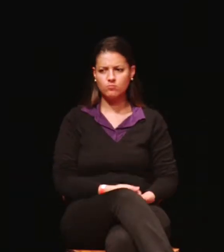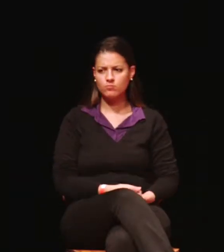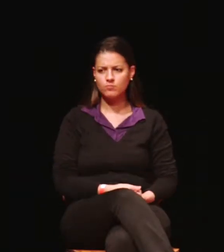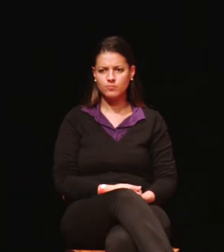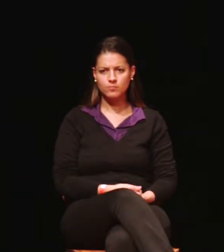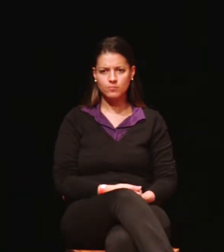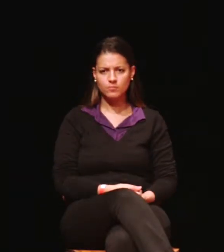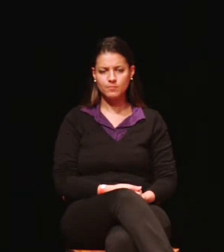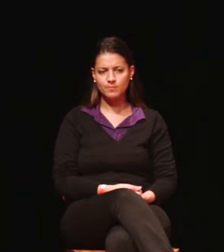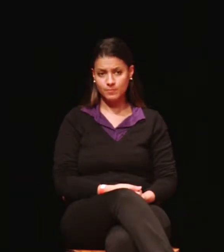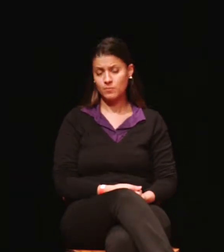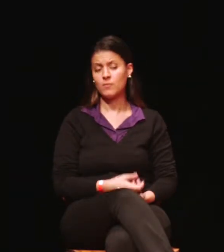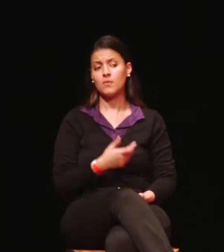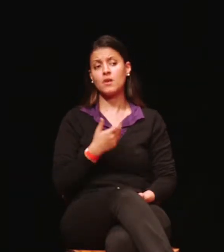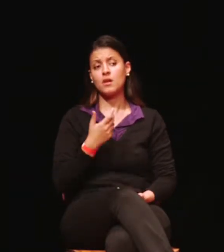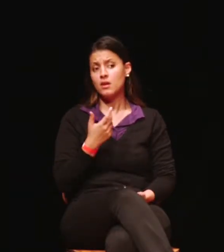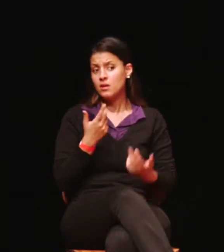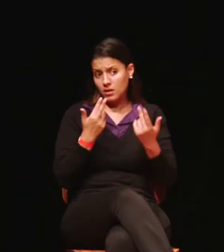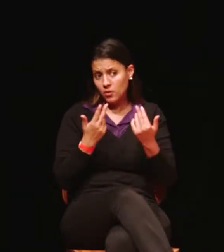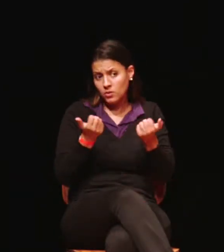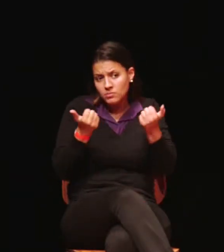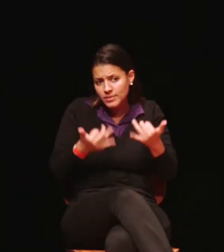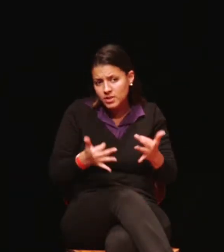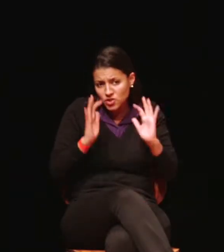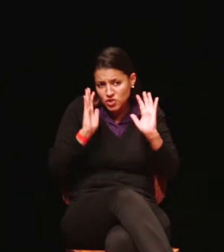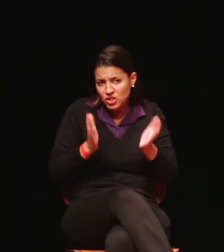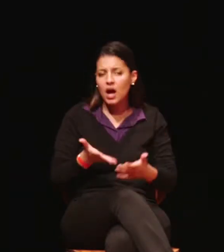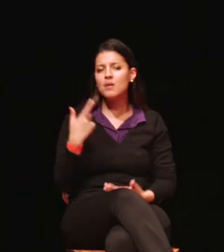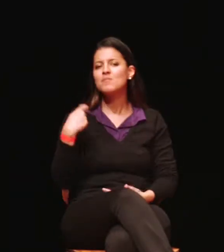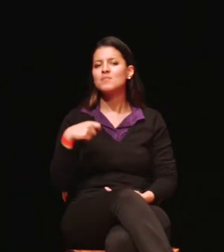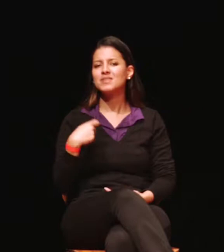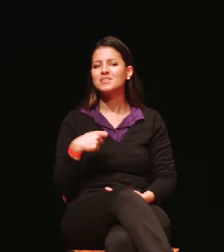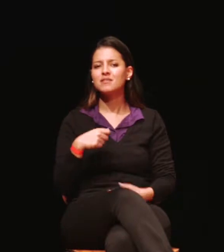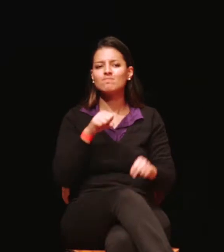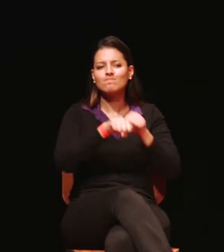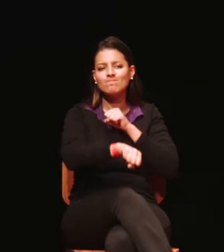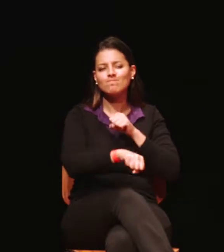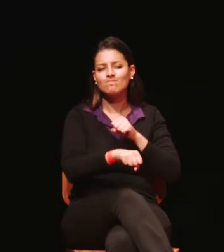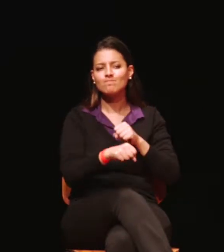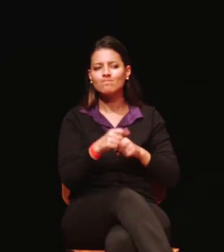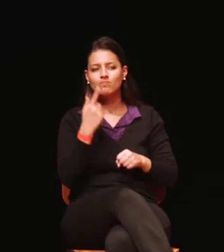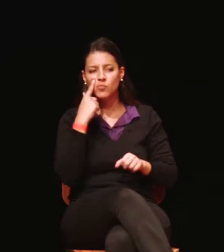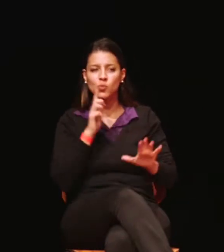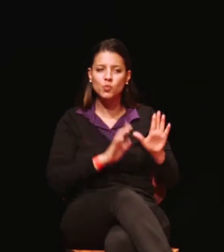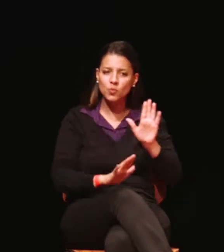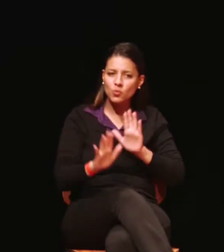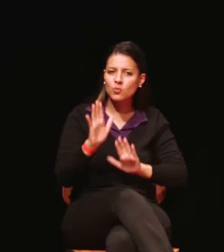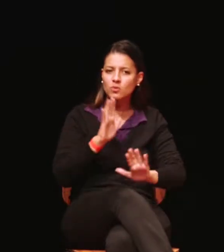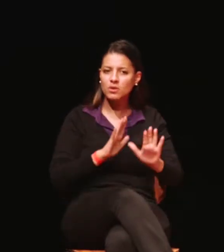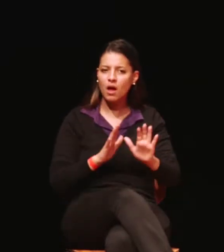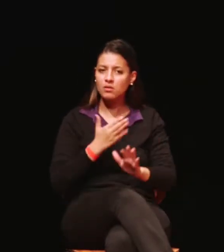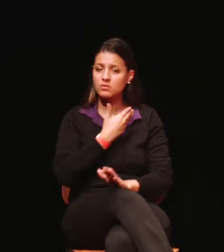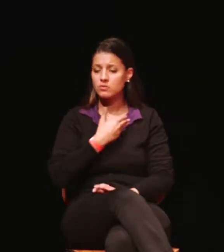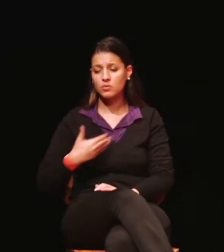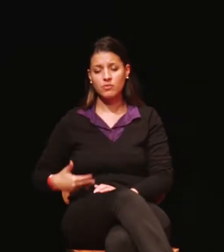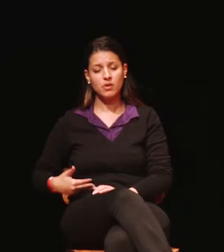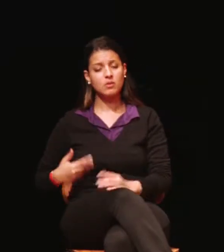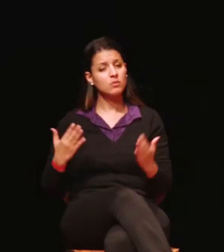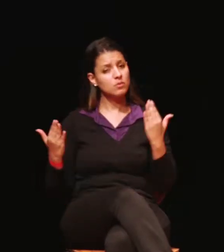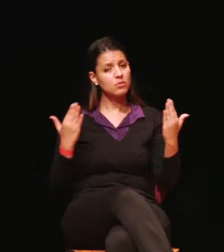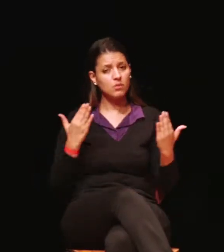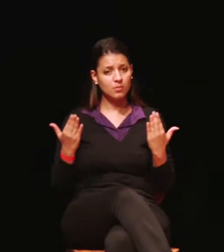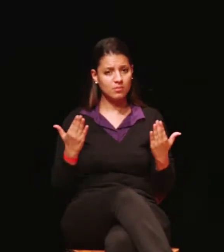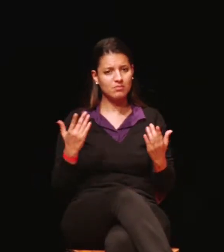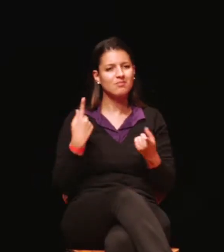Conforme mencionamos, é preciso reter essa dimensão da violência associada ao bom governo. Esse princípio